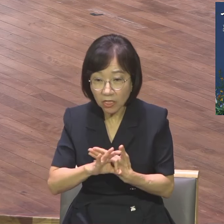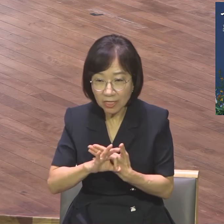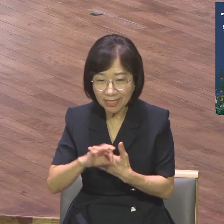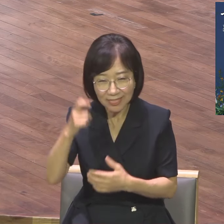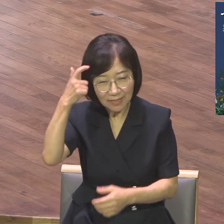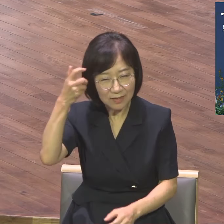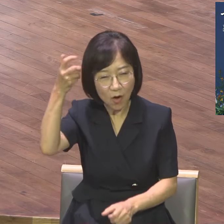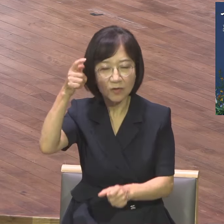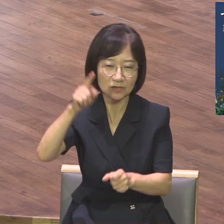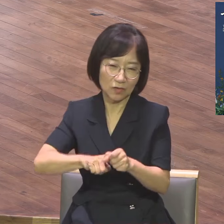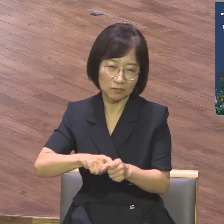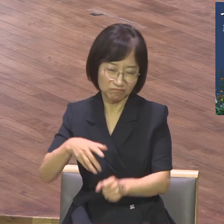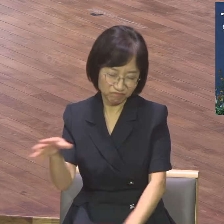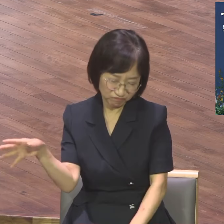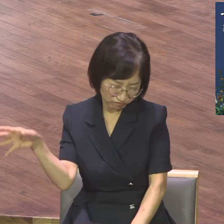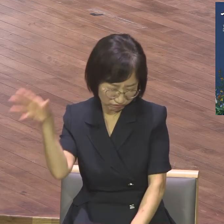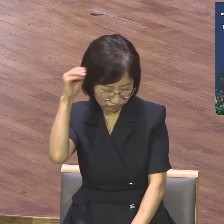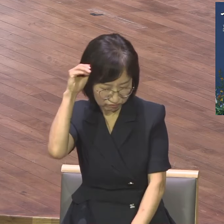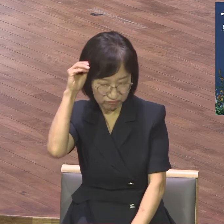영적으로 무감각합니다.